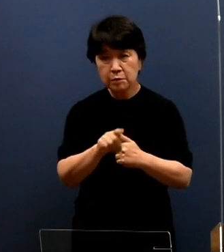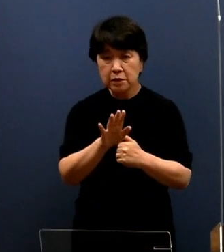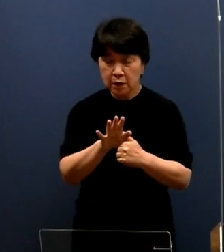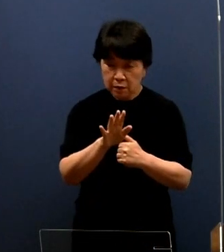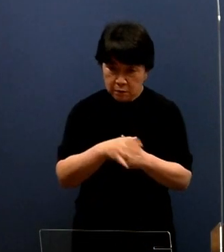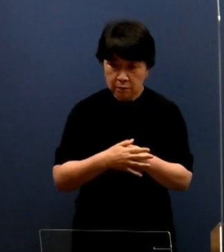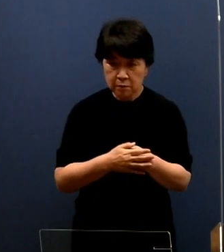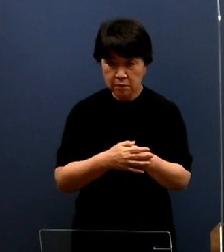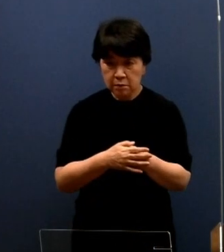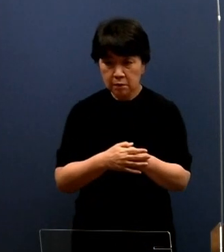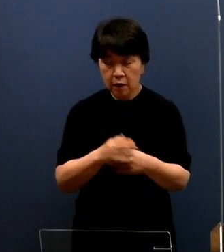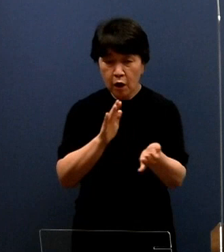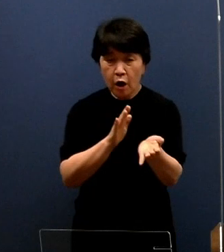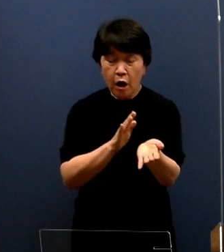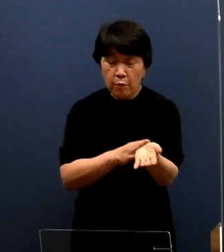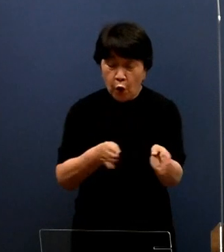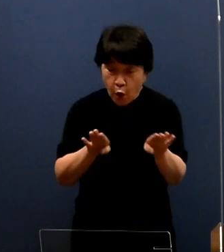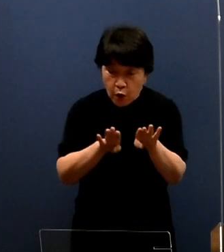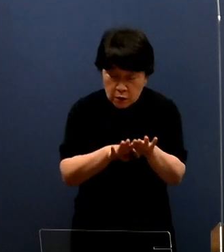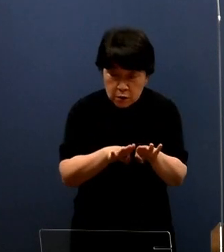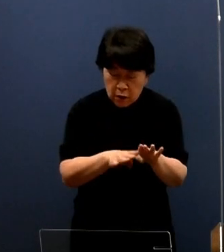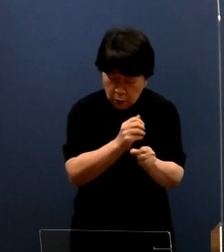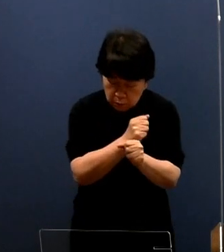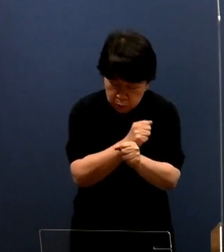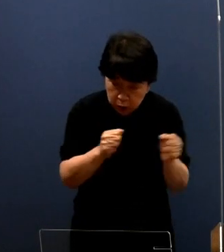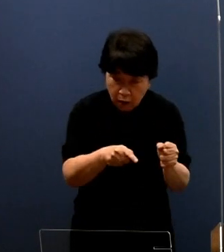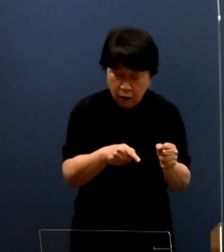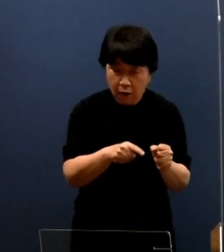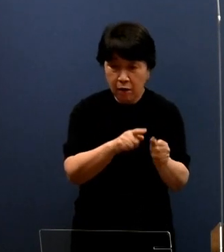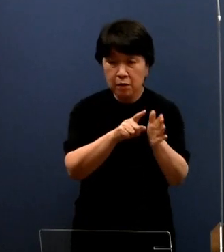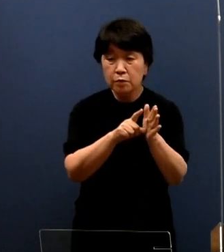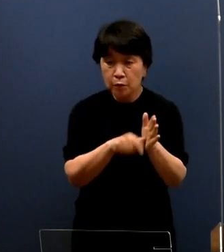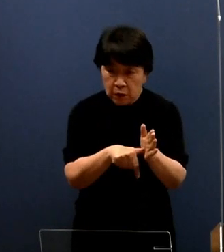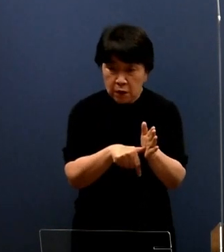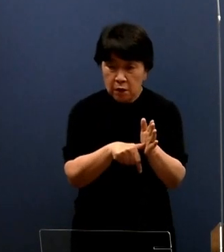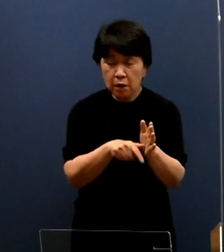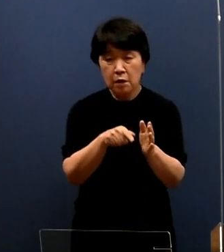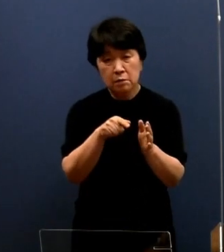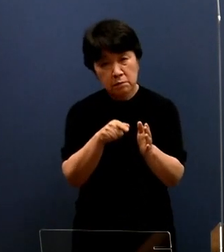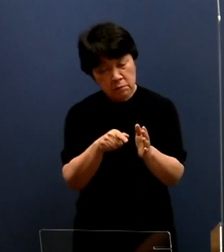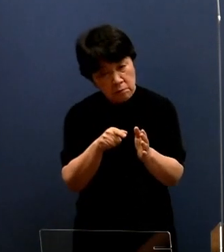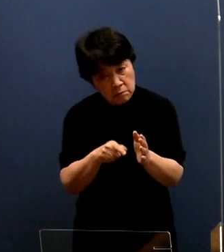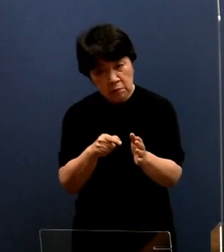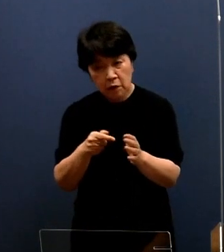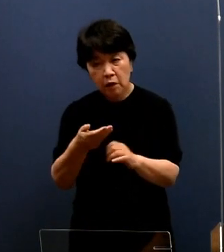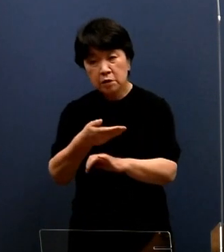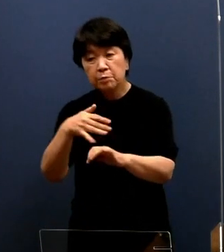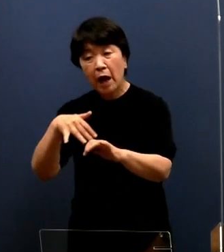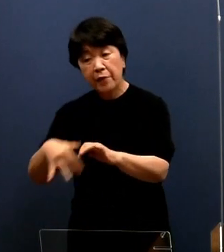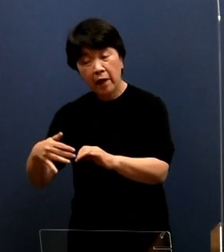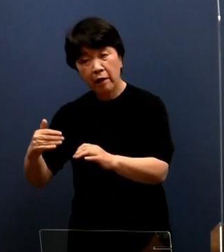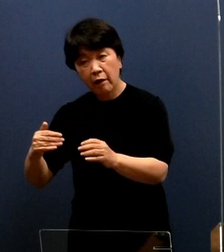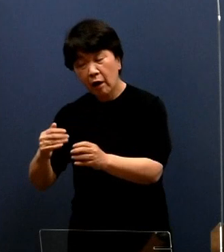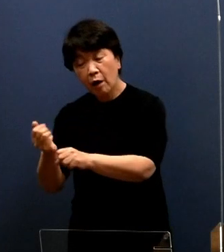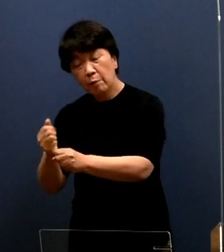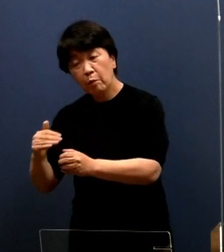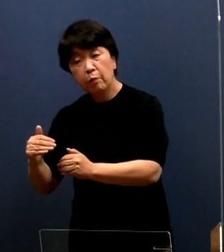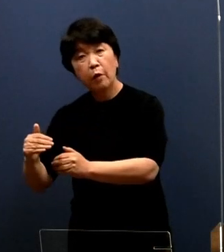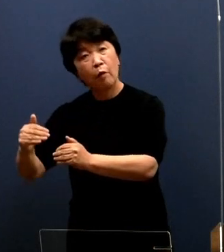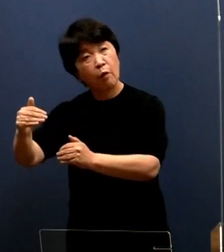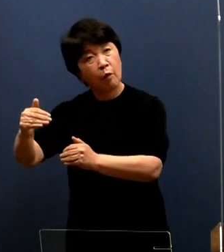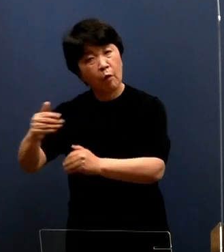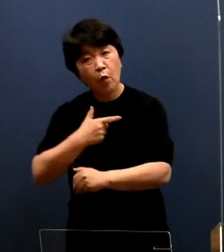医療逼迫を起こしても、その医療崩壊を起こしても、それでも島根創生計画をそのまま予定通り続けてほしい